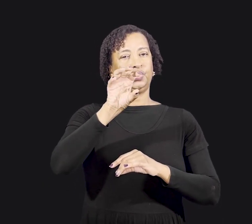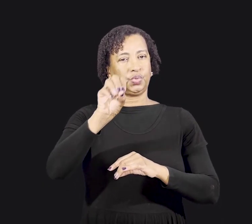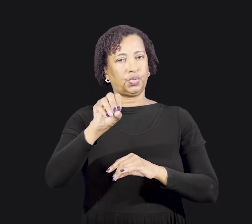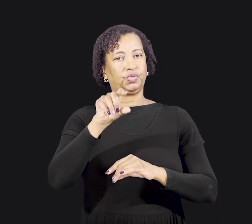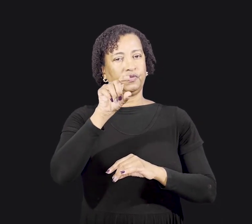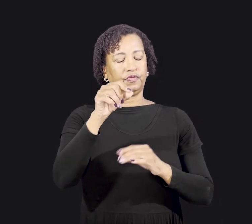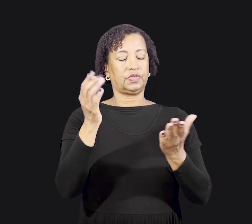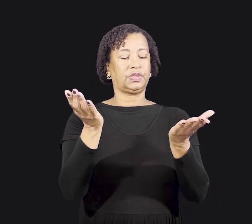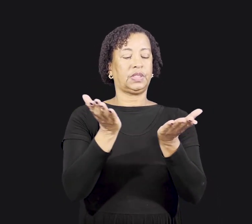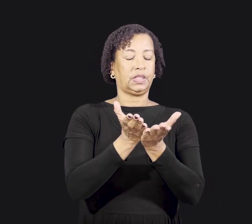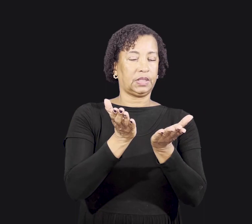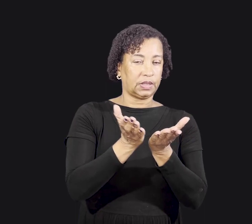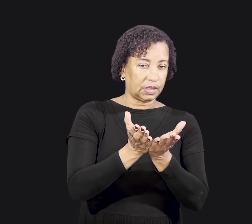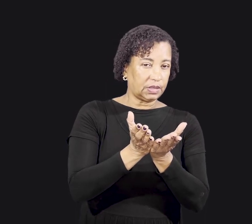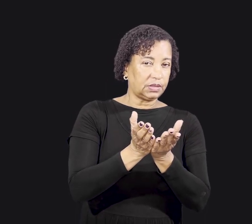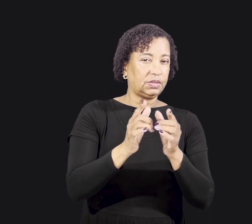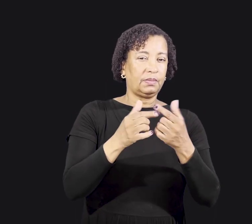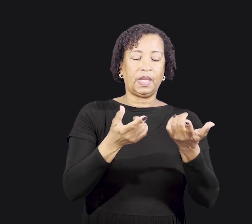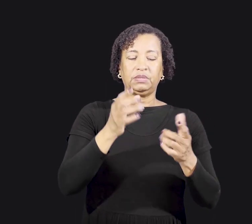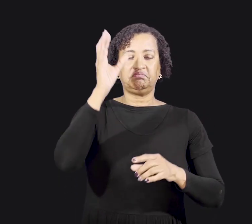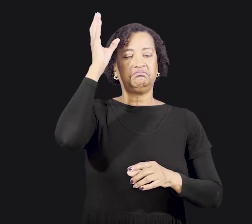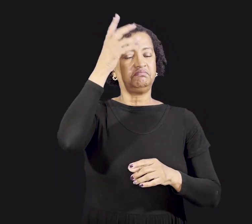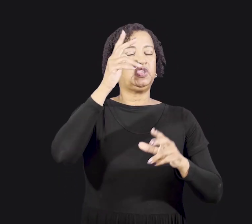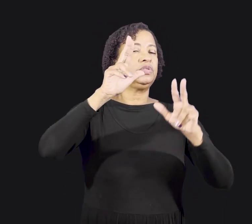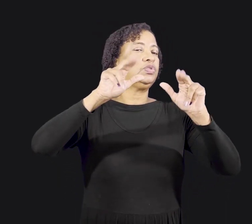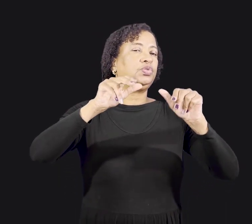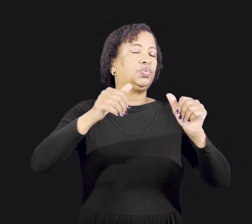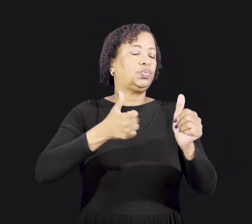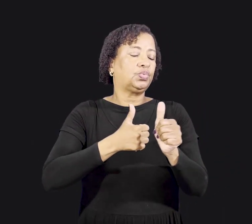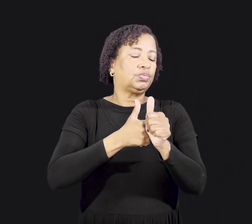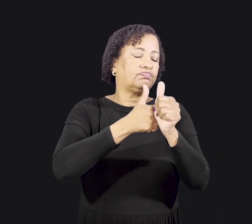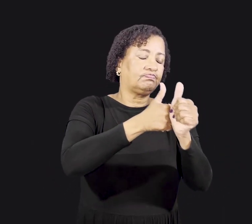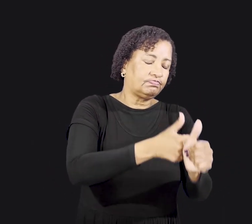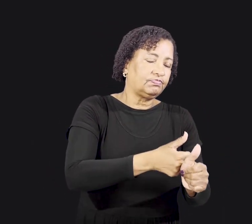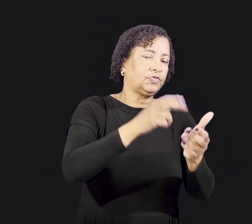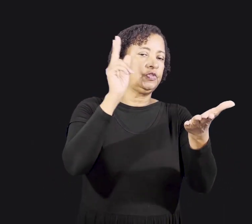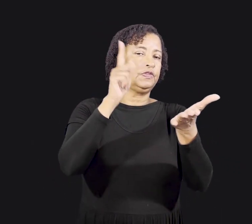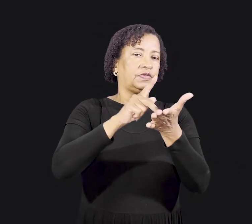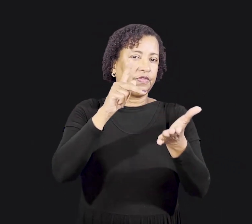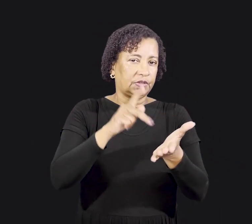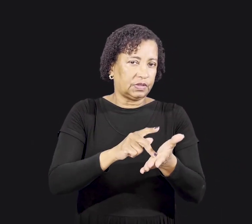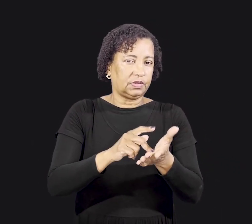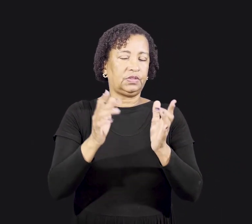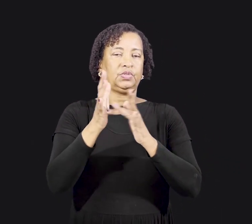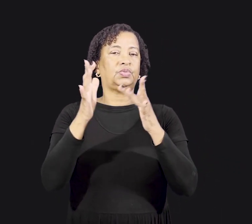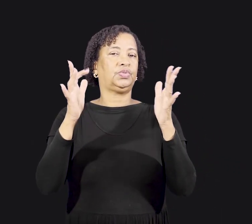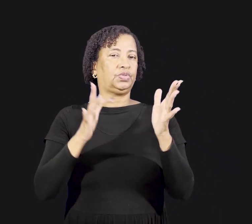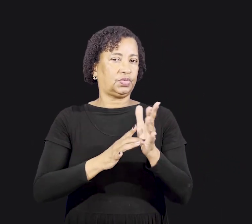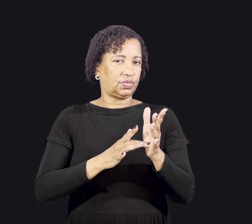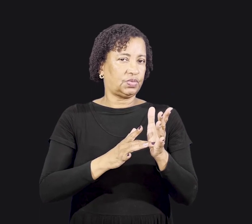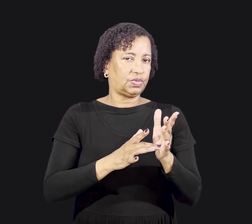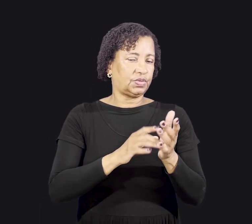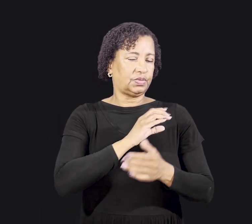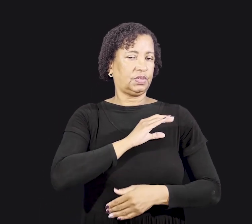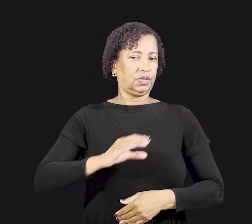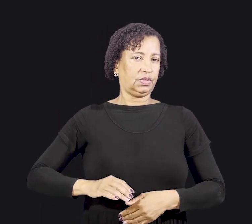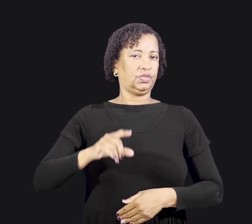Você quer ser cristão, mas nunca tomou a decisão de ser um seguidor verdadeiro de Jesus Cristo? Então